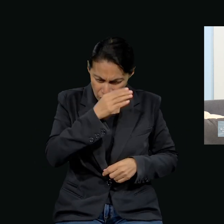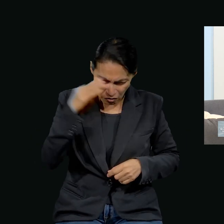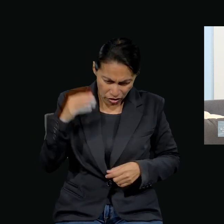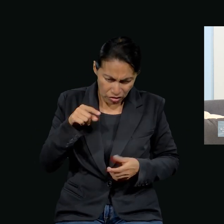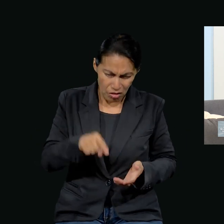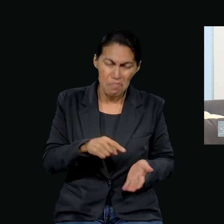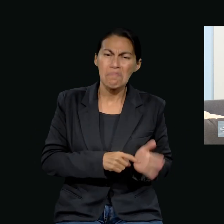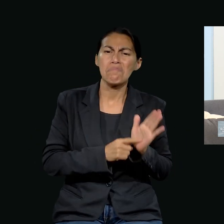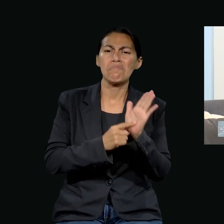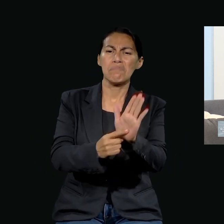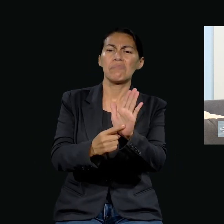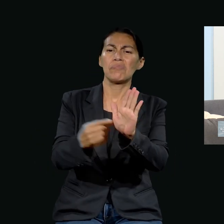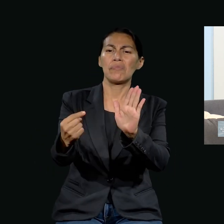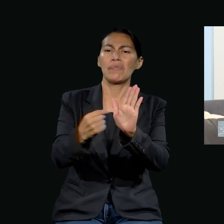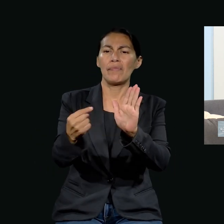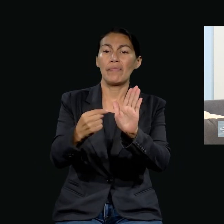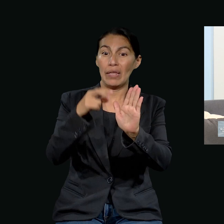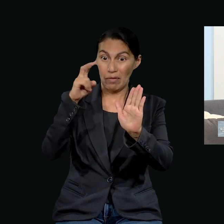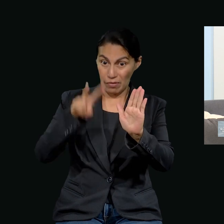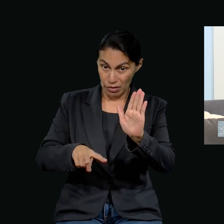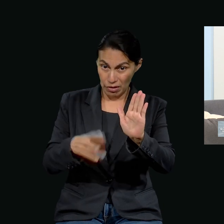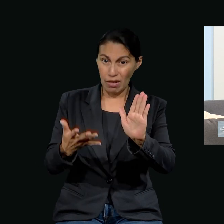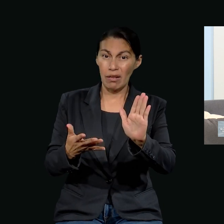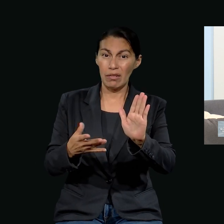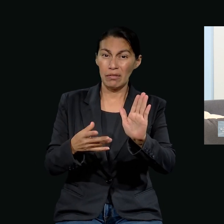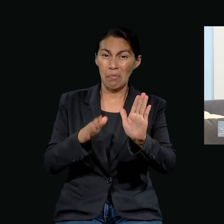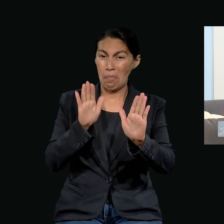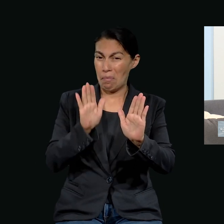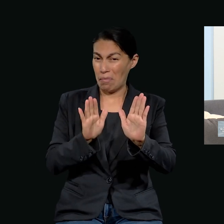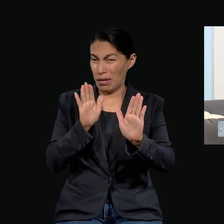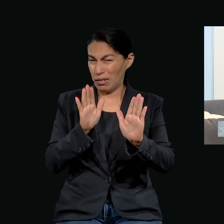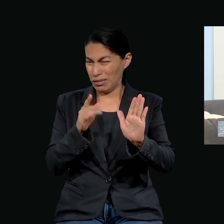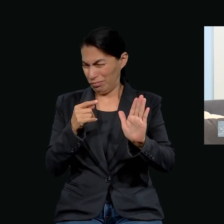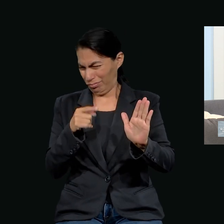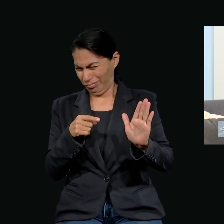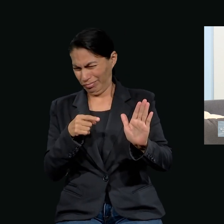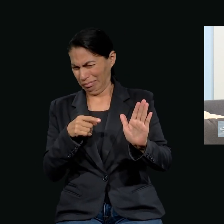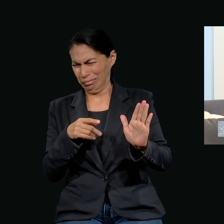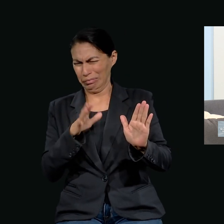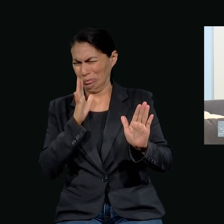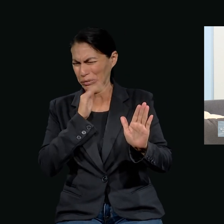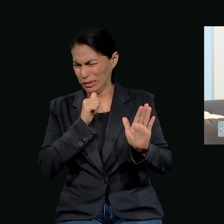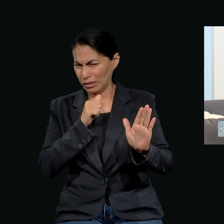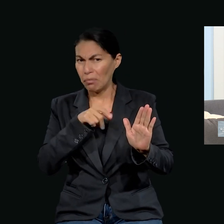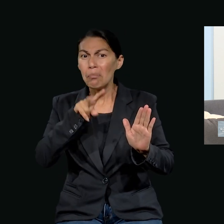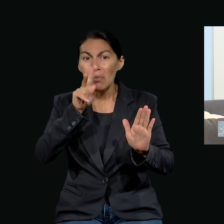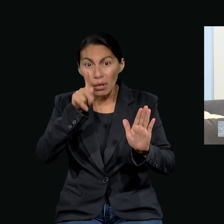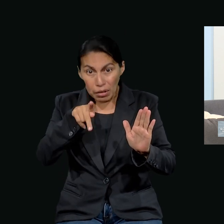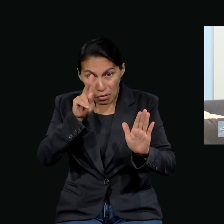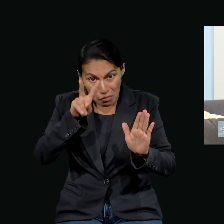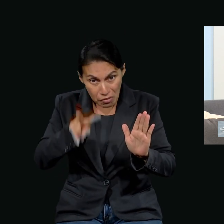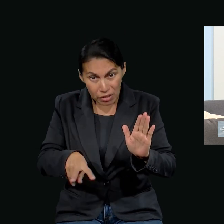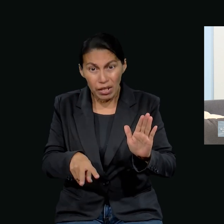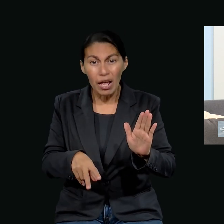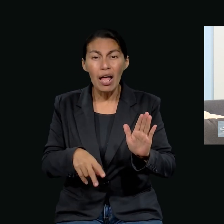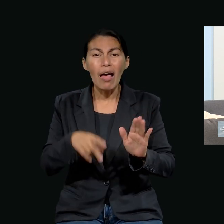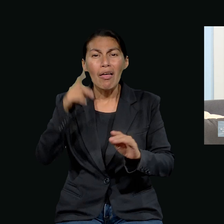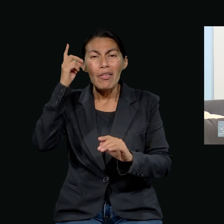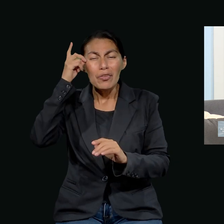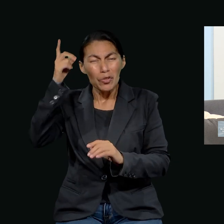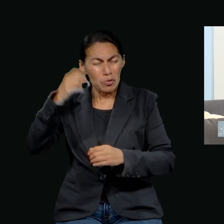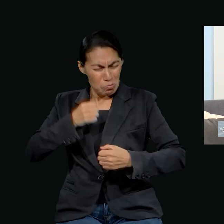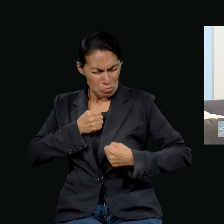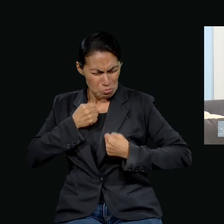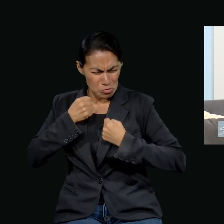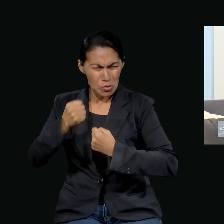testimonio de que viera que era verdad, porque esto parece increíble, pero es cierto, esa mesita de noche con esos libros fue guardado por un